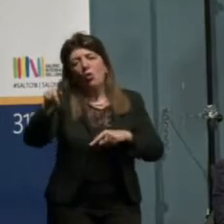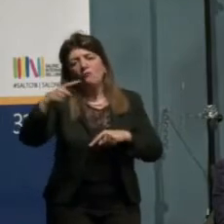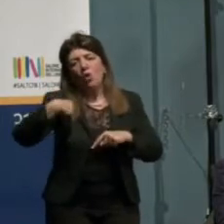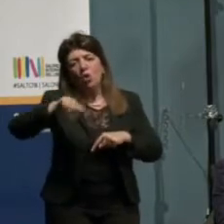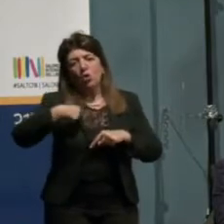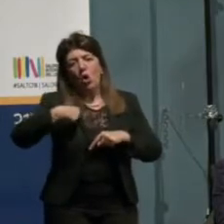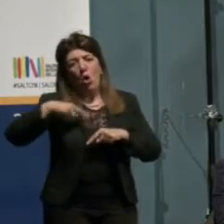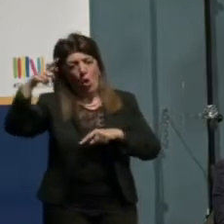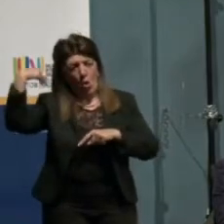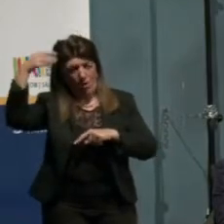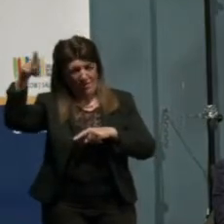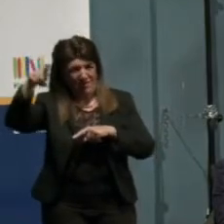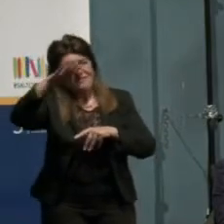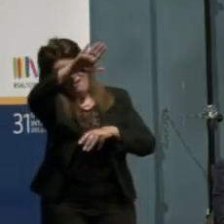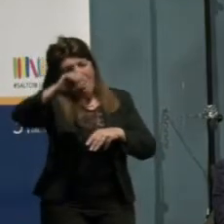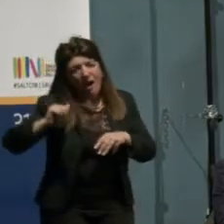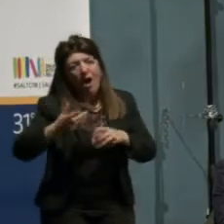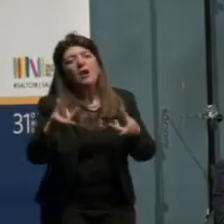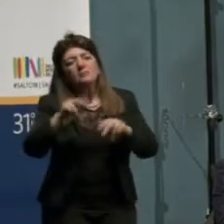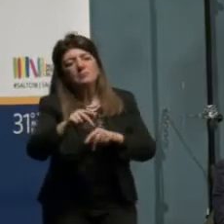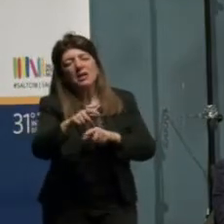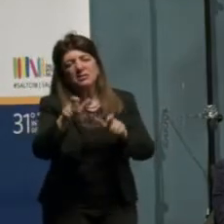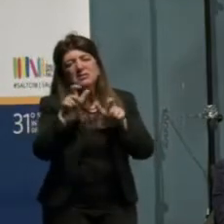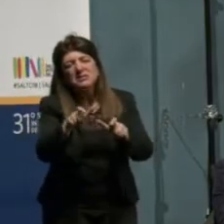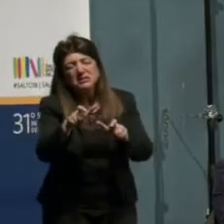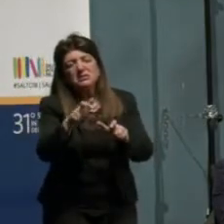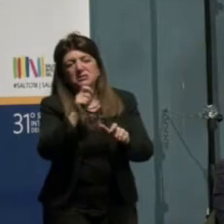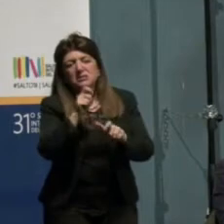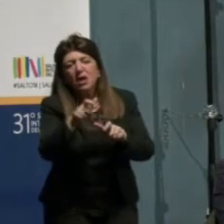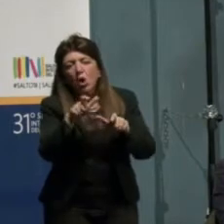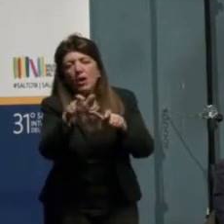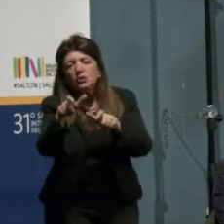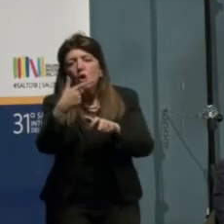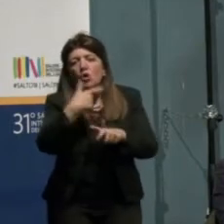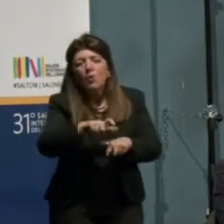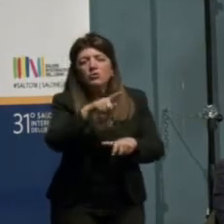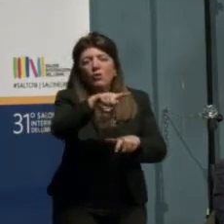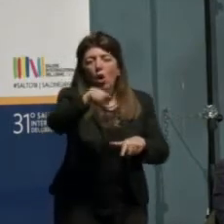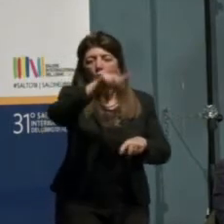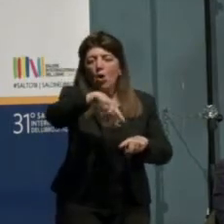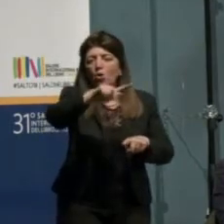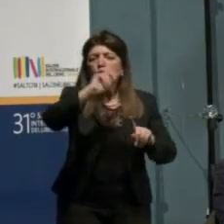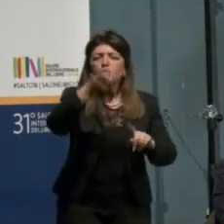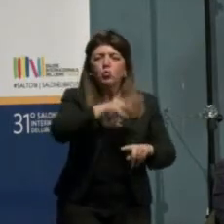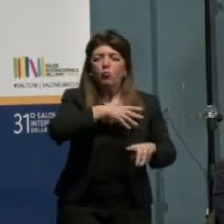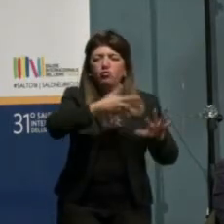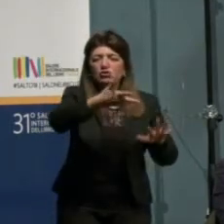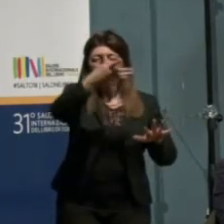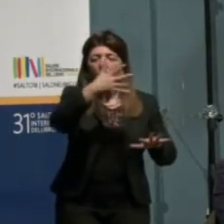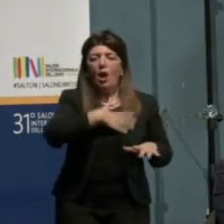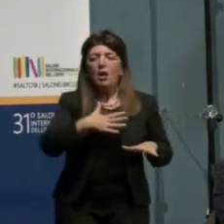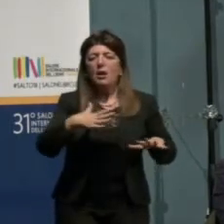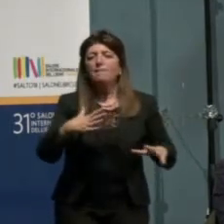queste nove persone sono già state interrogate sono tutti alti ufficiali diciamo delle varie tante forze di polizia egiziane lin